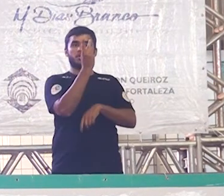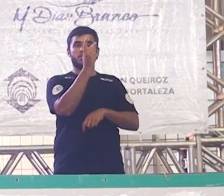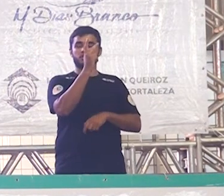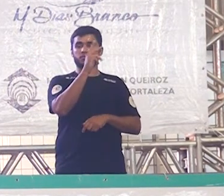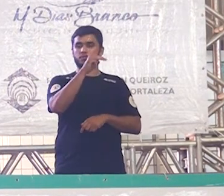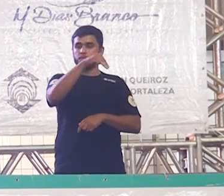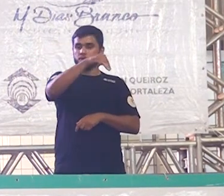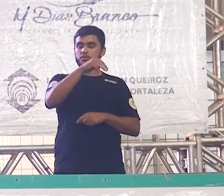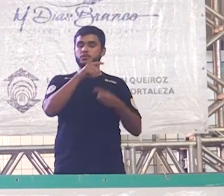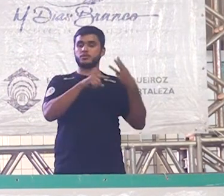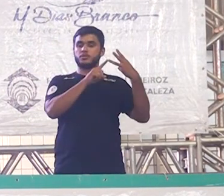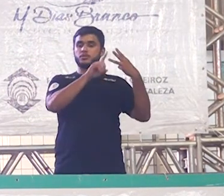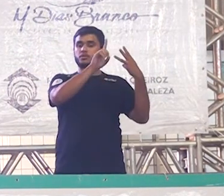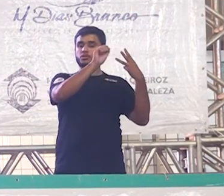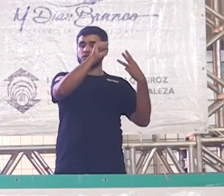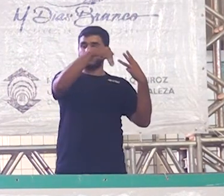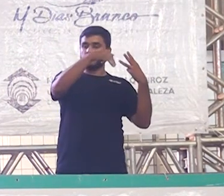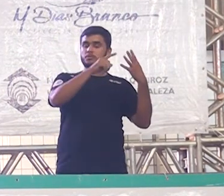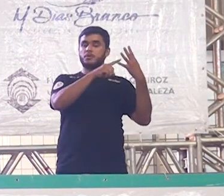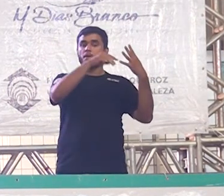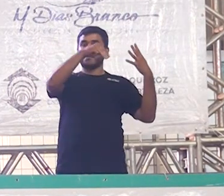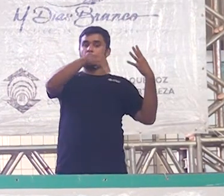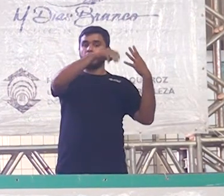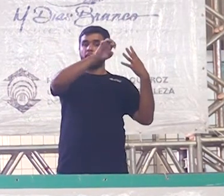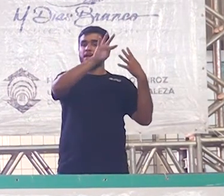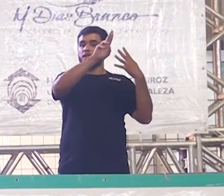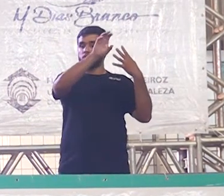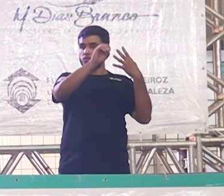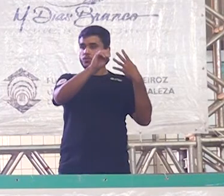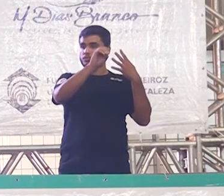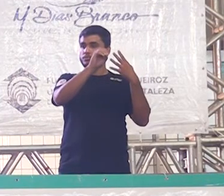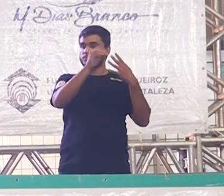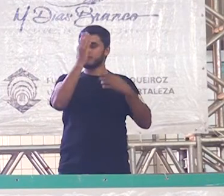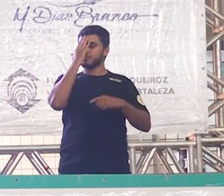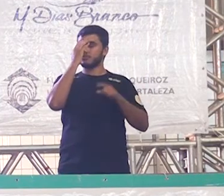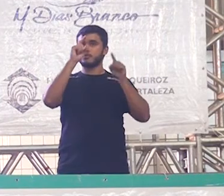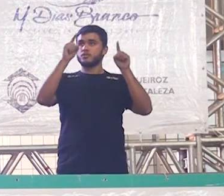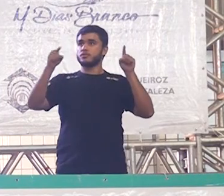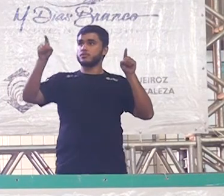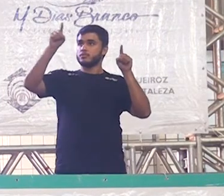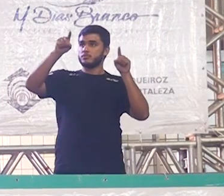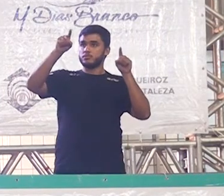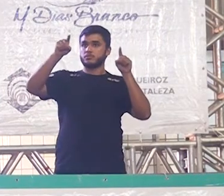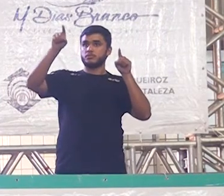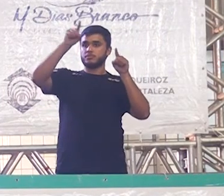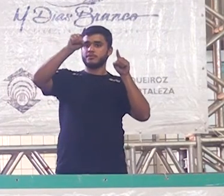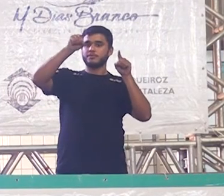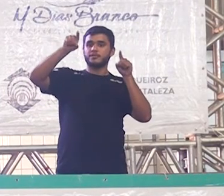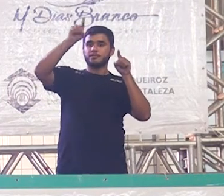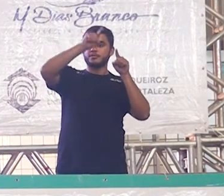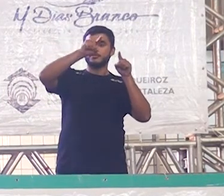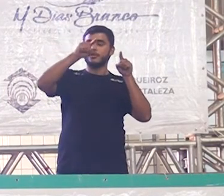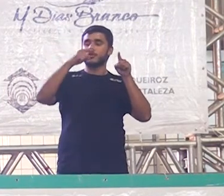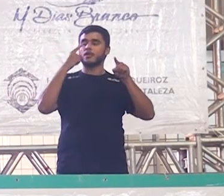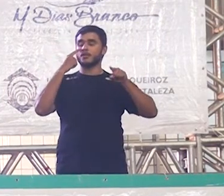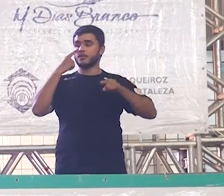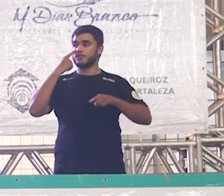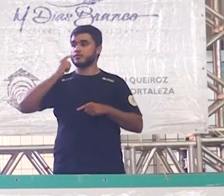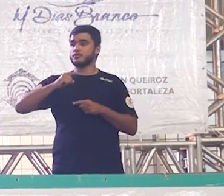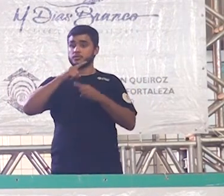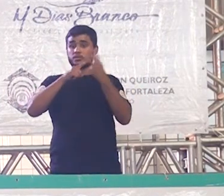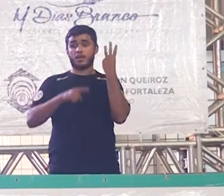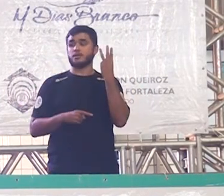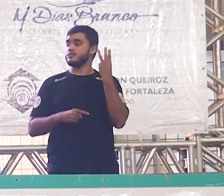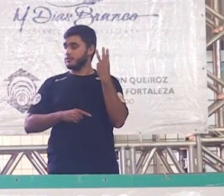decâmetro, metro. Eu estou em quilômetro, quero chegar a metro. Então, de quilômetro eu vou para hectômetro, par decâmetro e